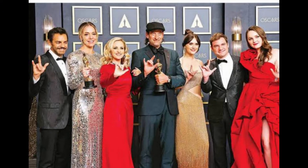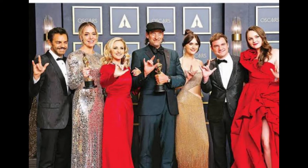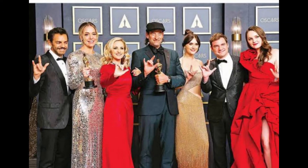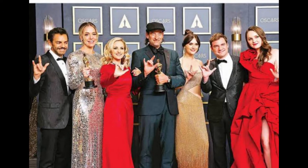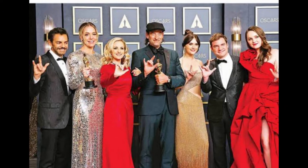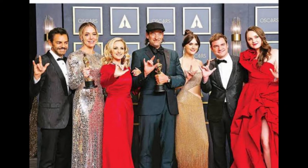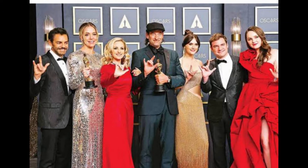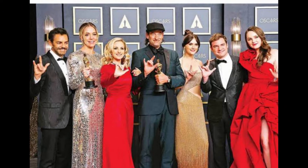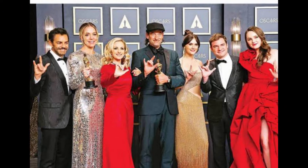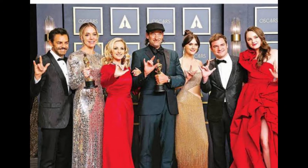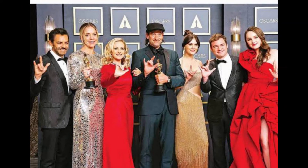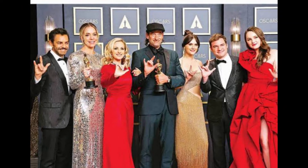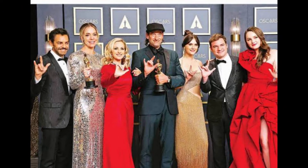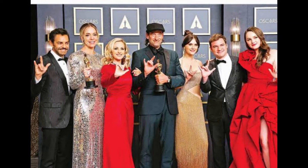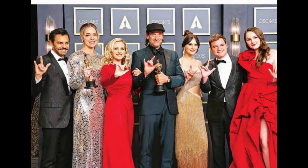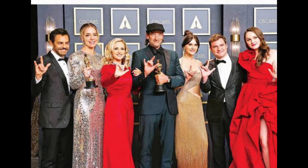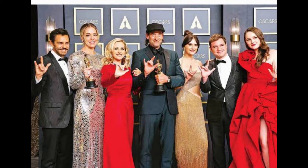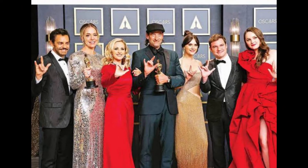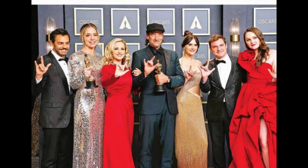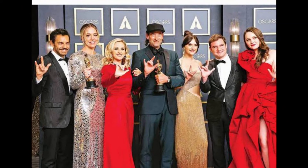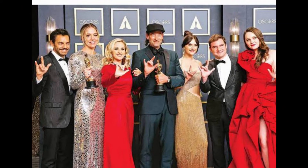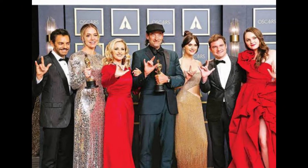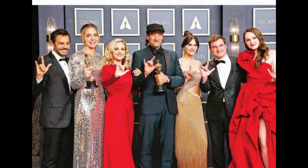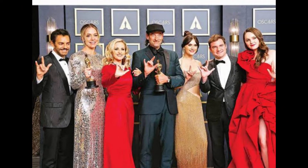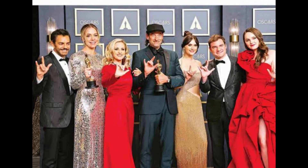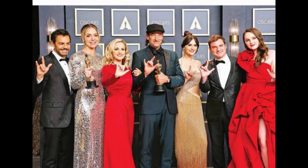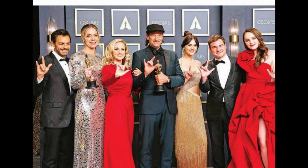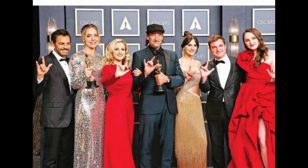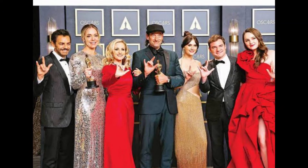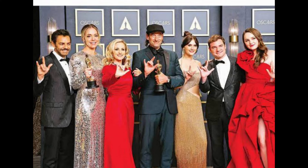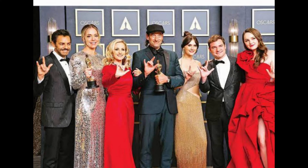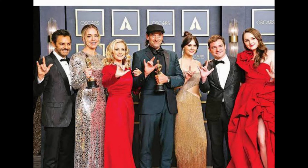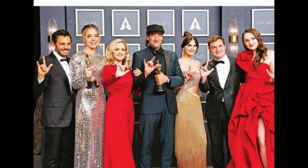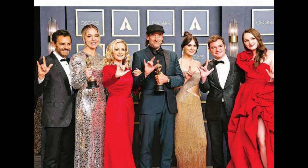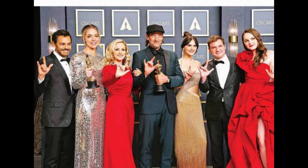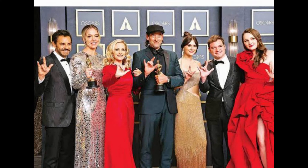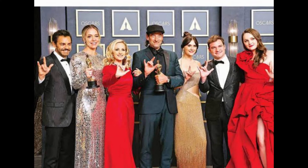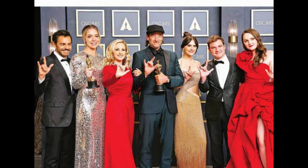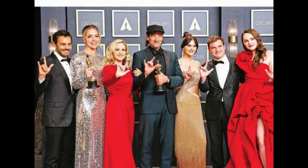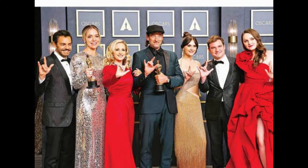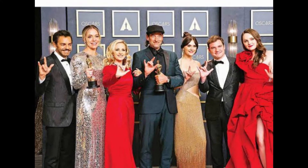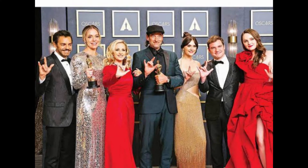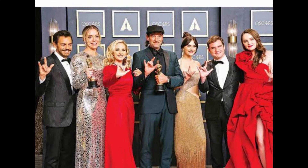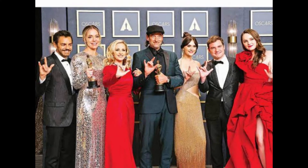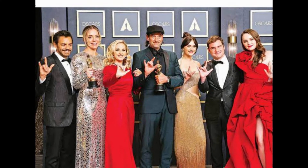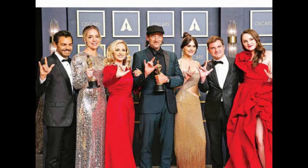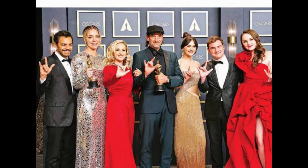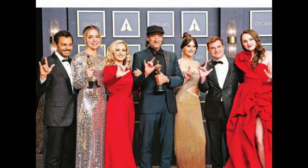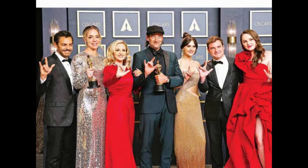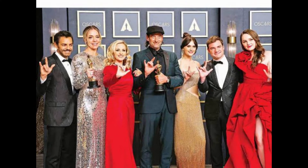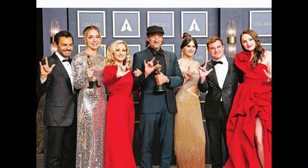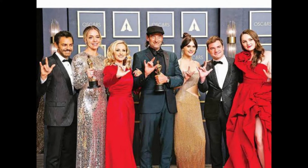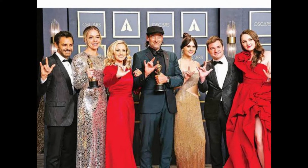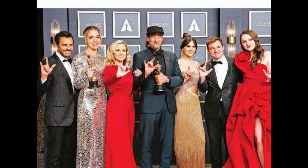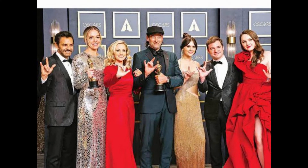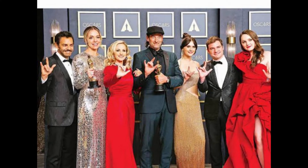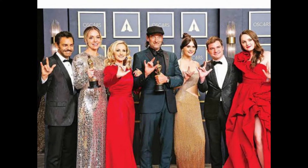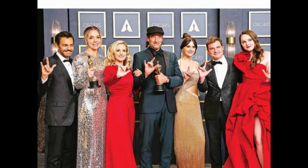el Oscar a Mejor Película en el año 2022, además del premio a Mejor Guión Adaptado. Por su